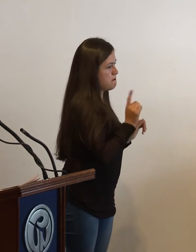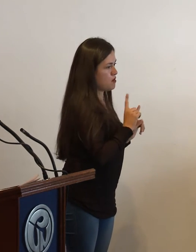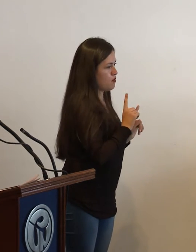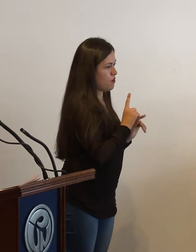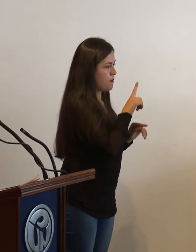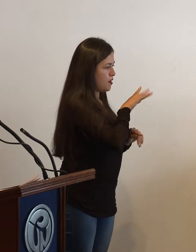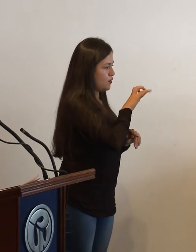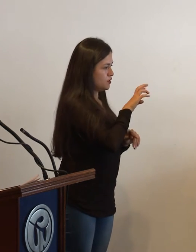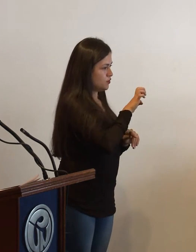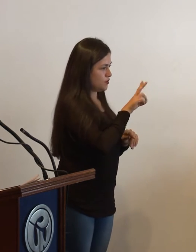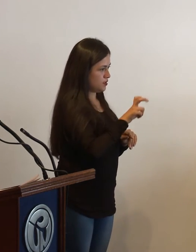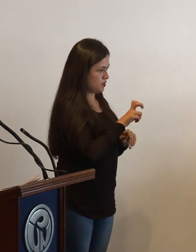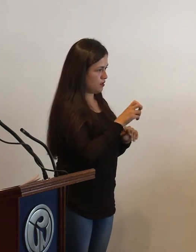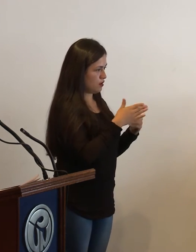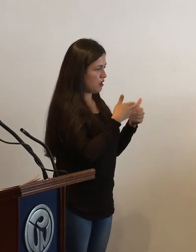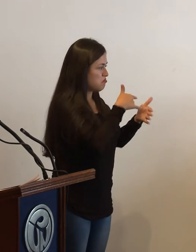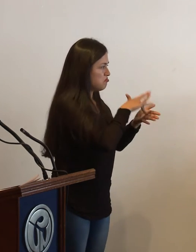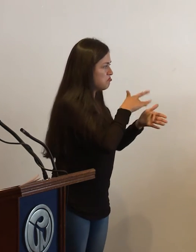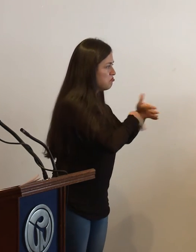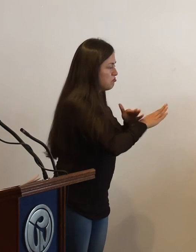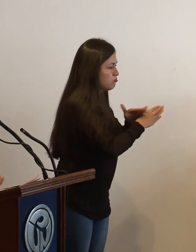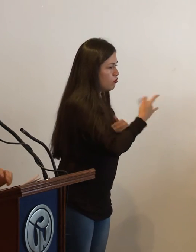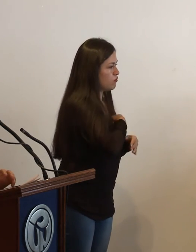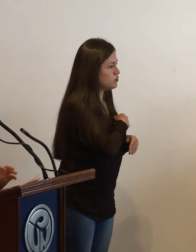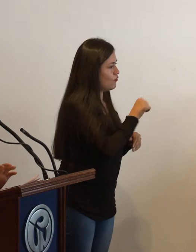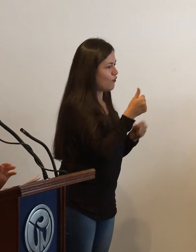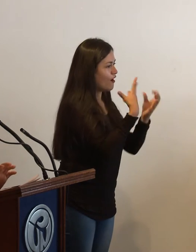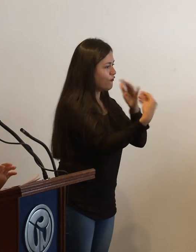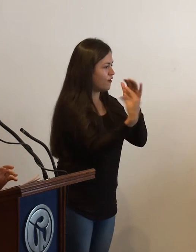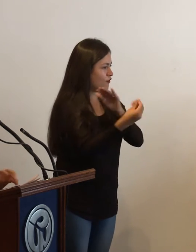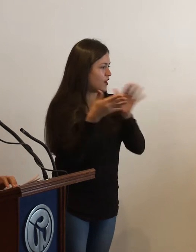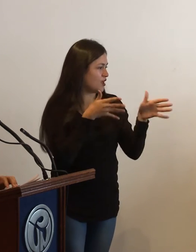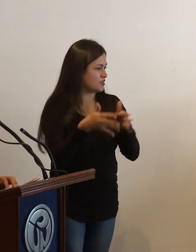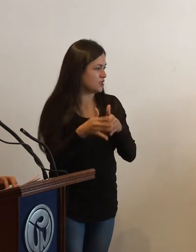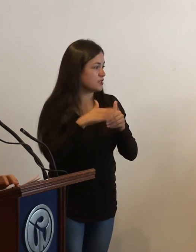tiene mucho más tiempo, el Grupo de la Universidad del Valle, desde